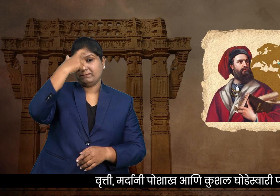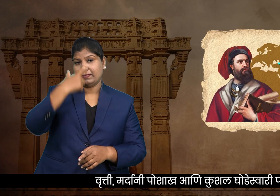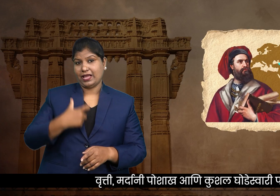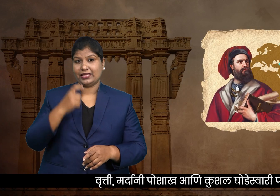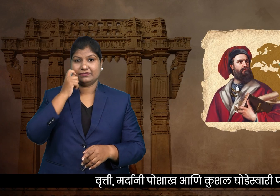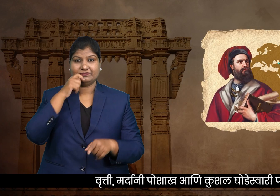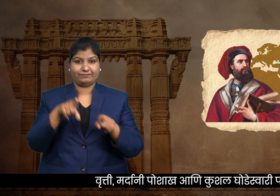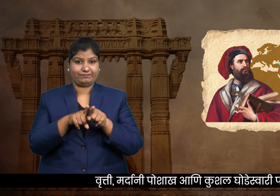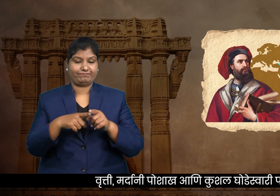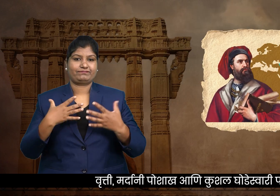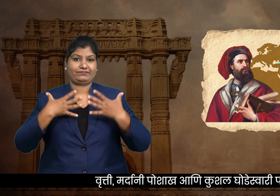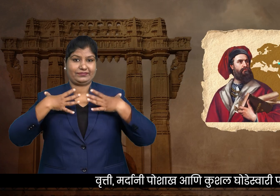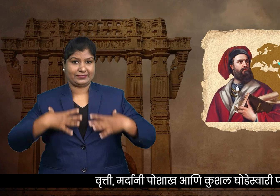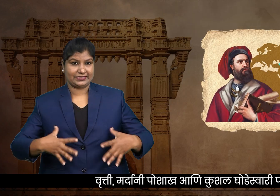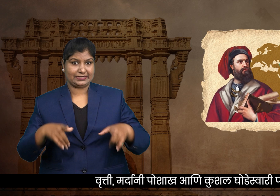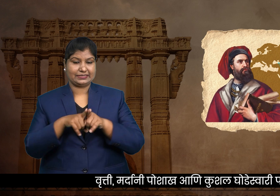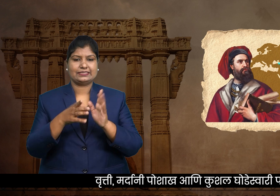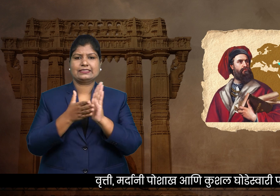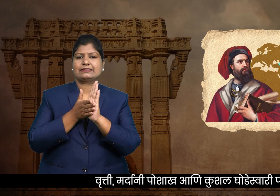पाहिली.